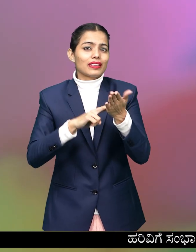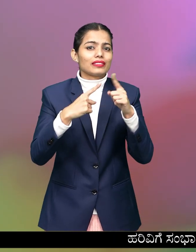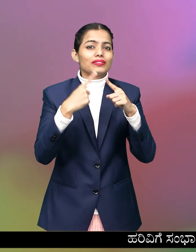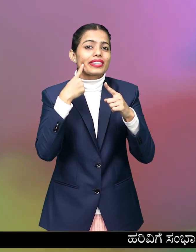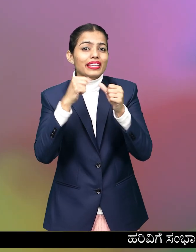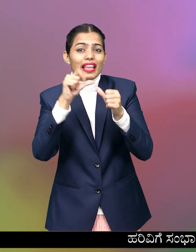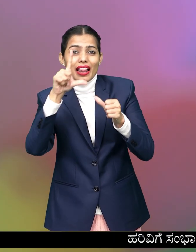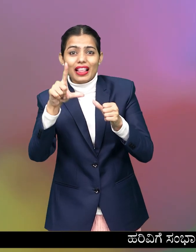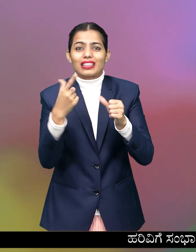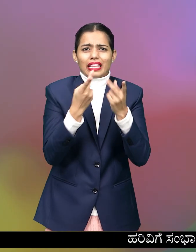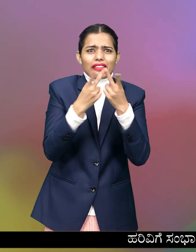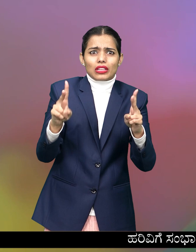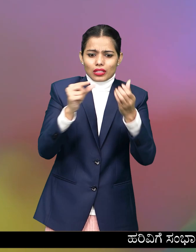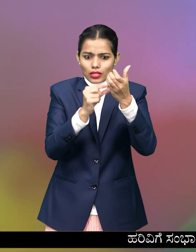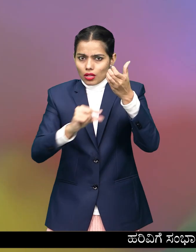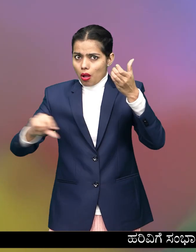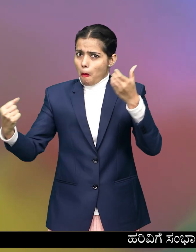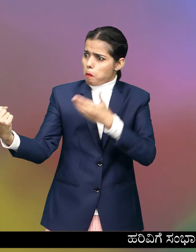ಎಂದು ಕರೆಯಲ್ಪಡುತ್ತದೆ.